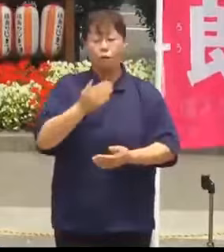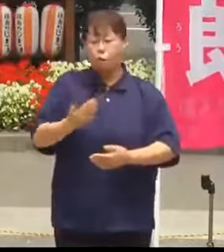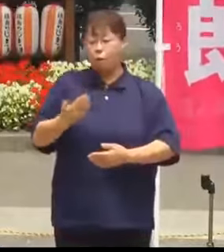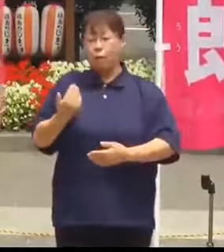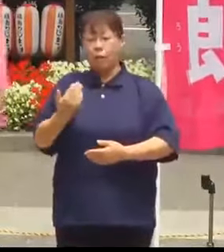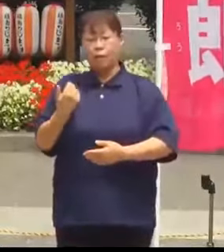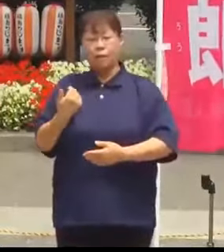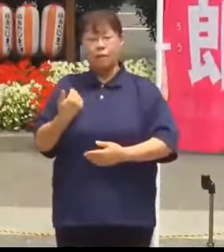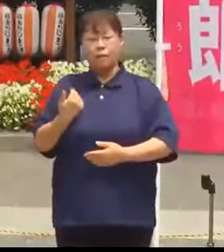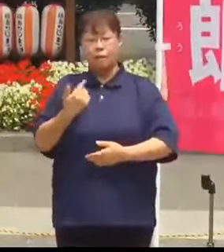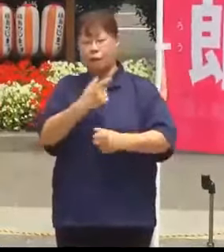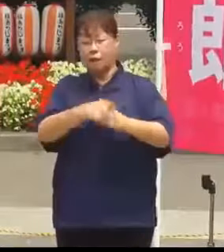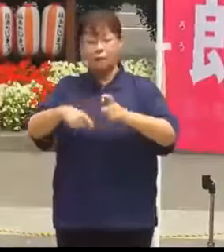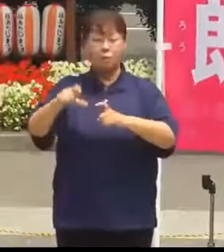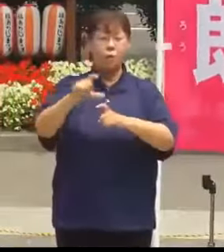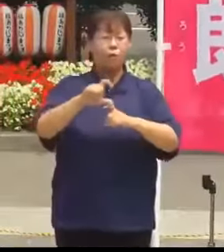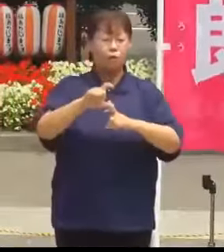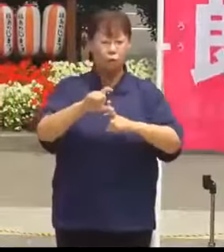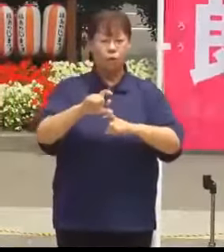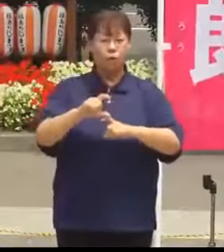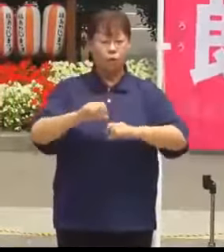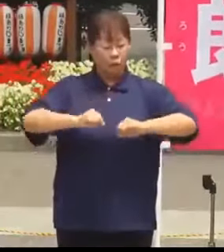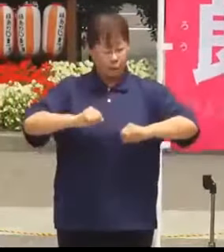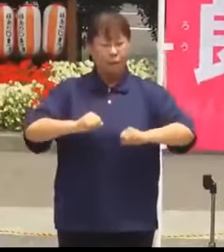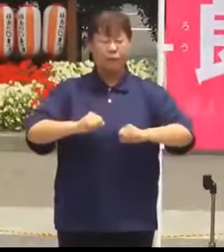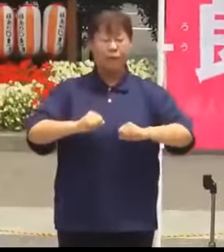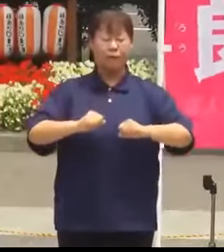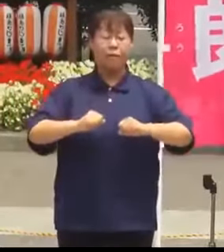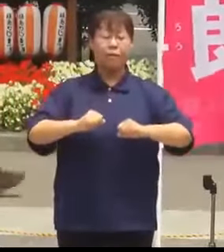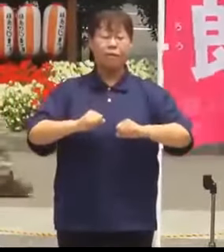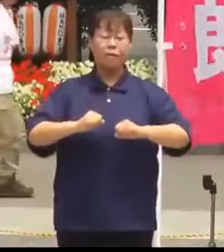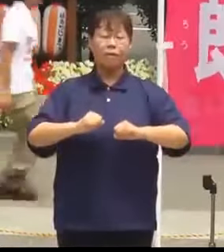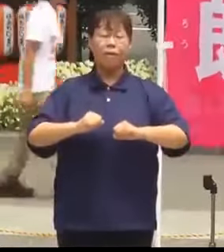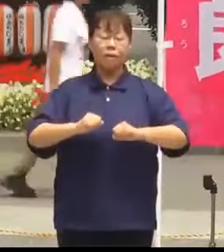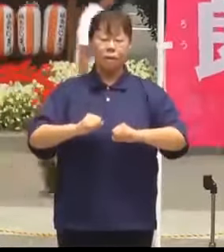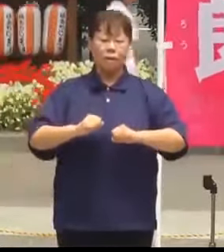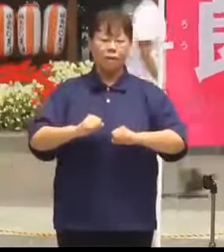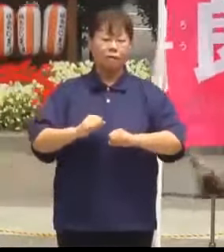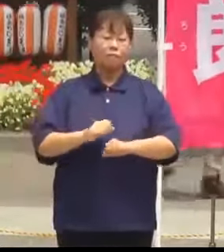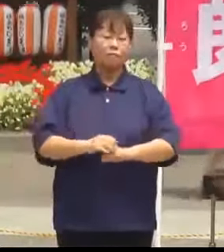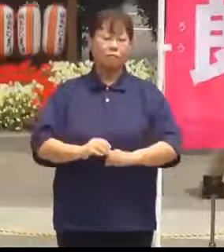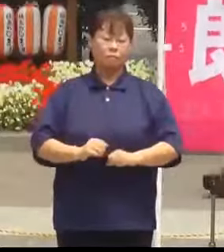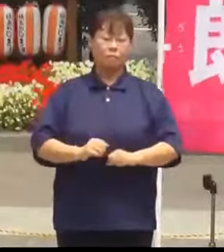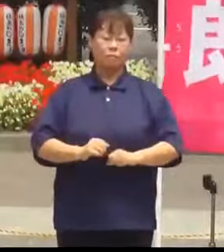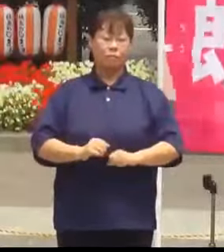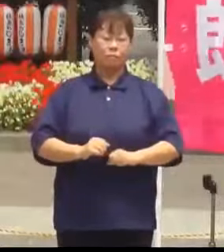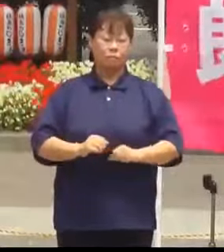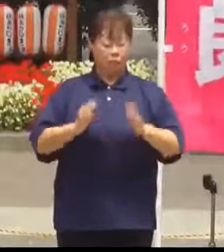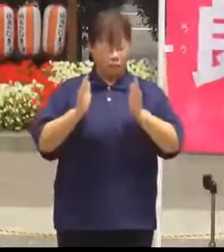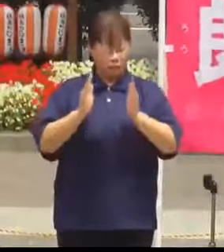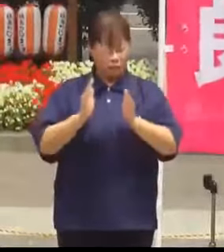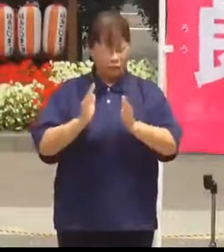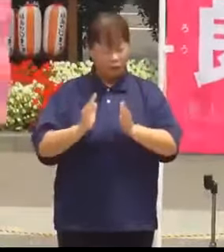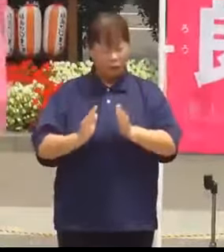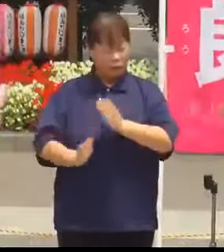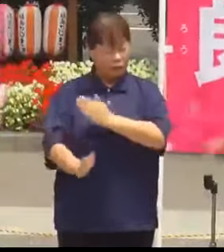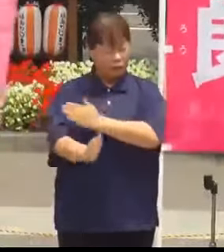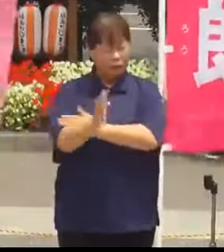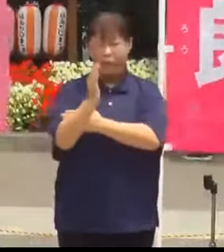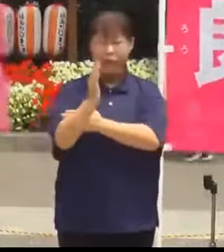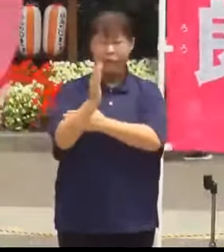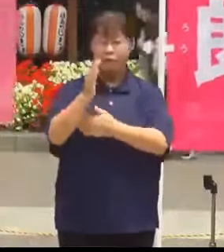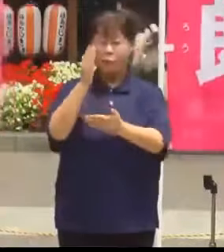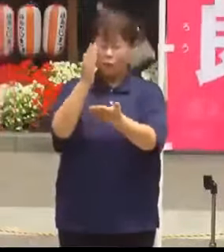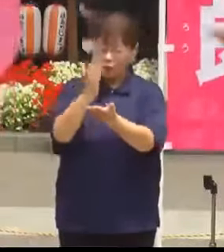て弾き発展何としても採決まで持って